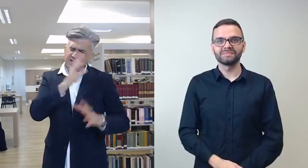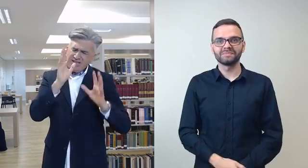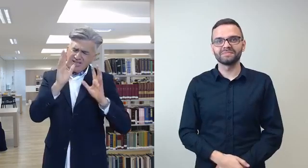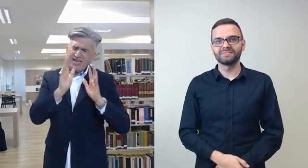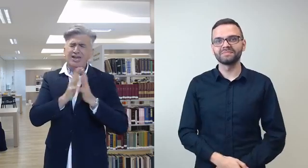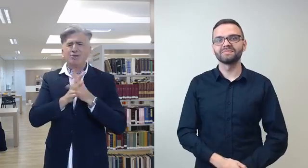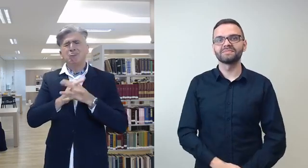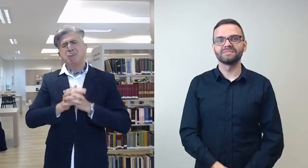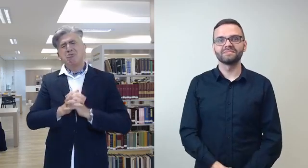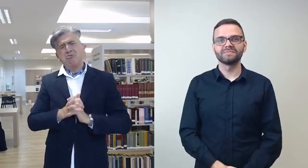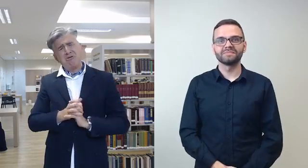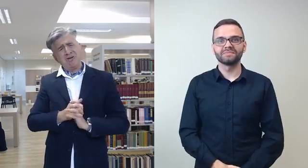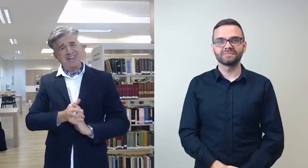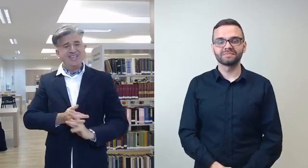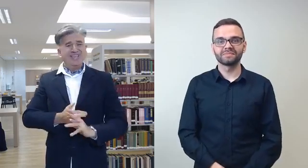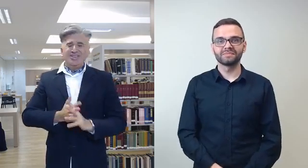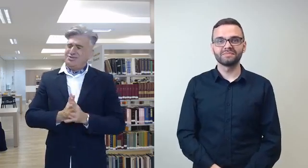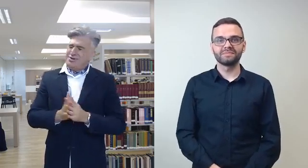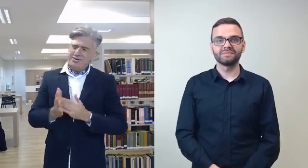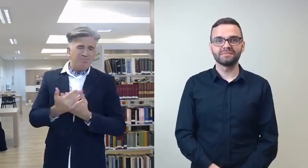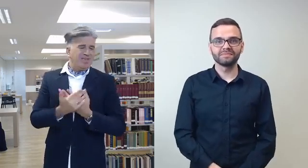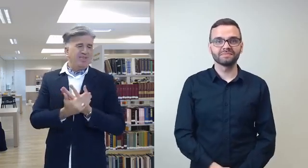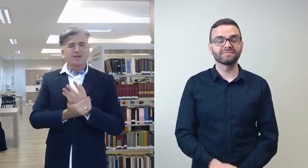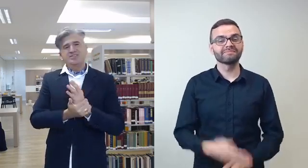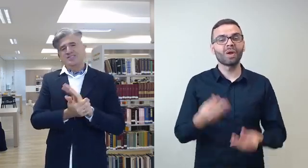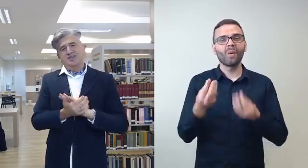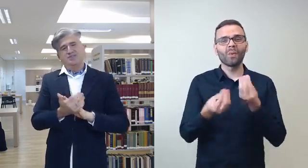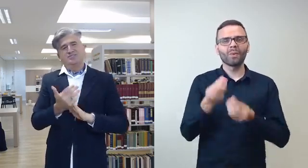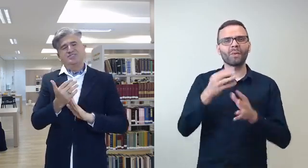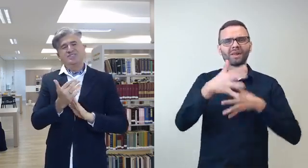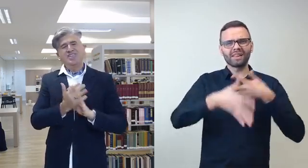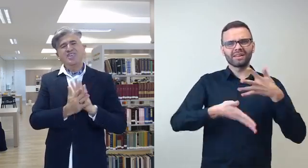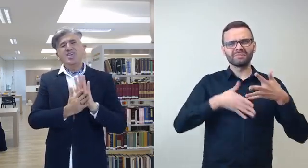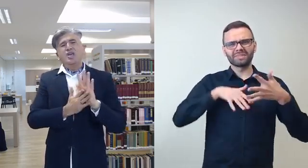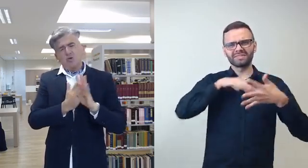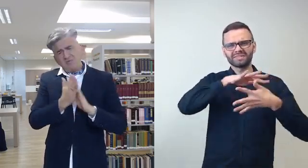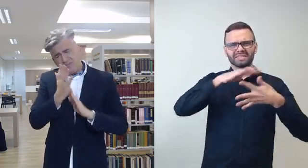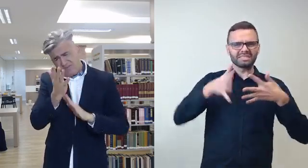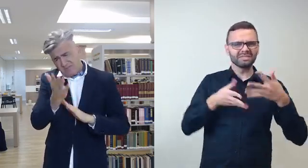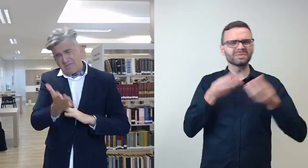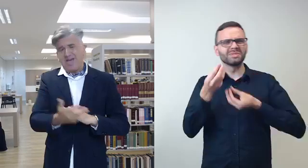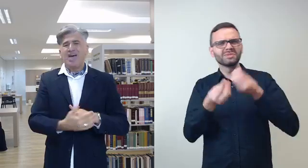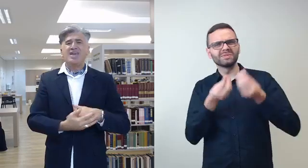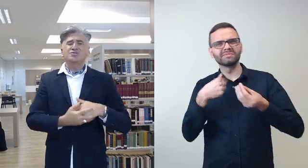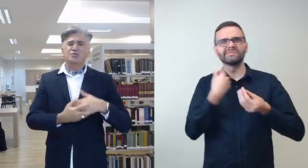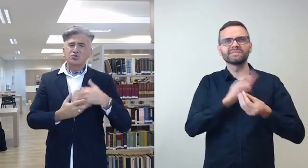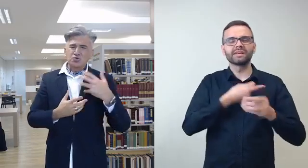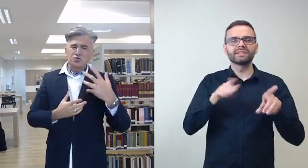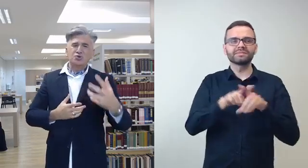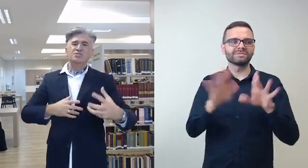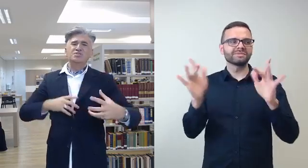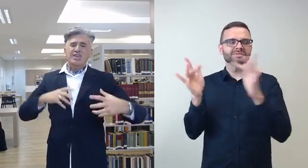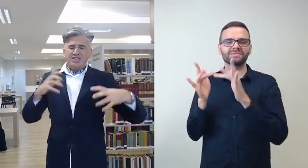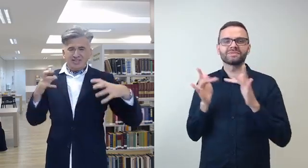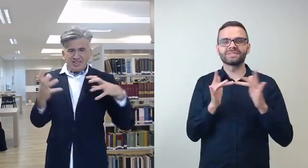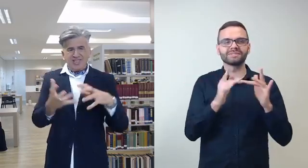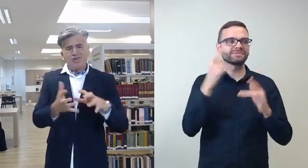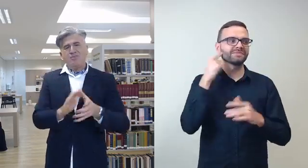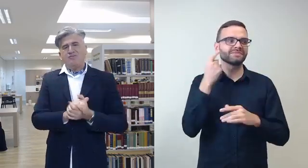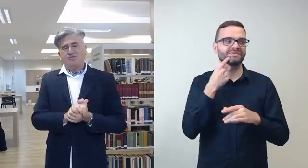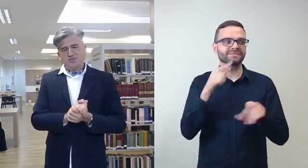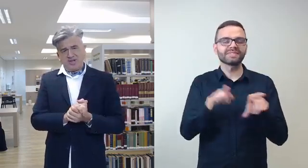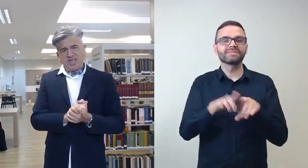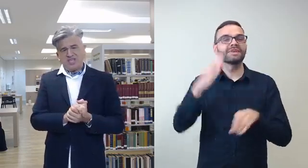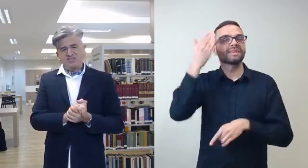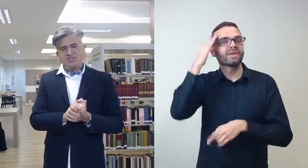Arniens. Ai, carambola. Isso não é bem Libras, não, gente. Você tem que conviver mais com os surdos, entender como